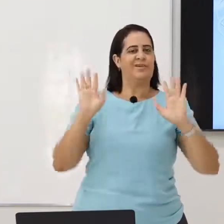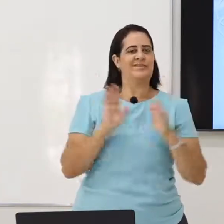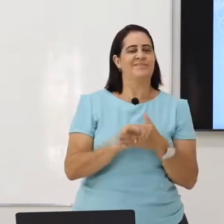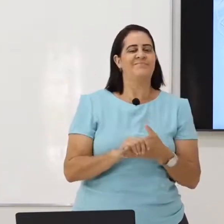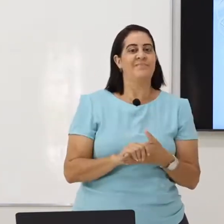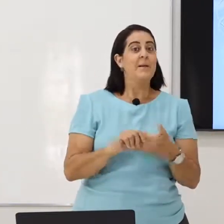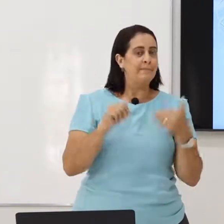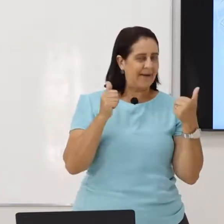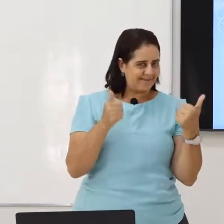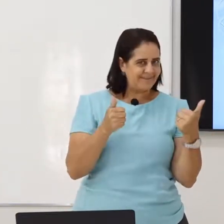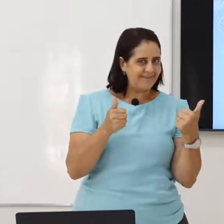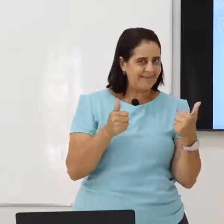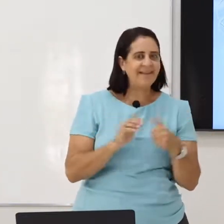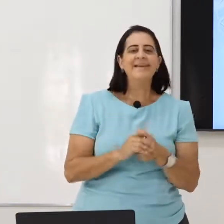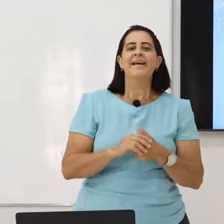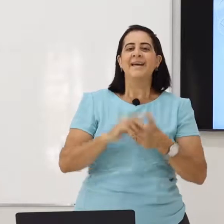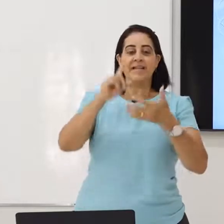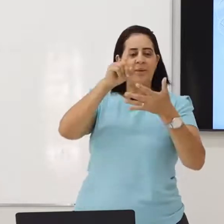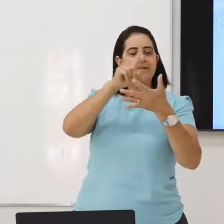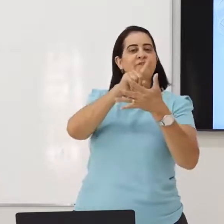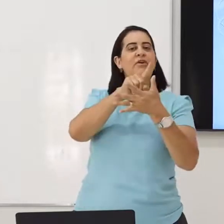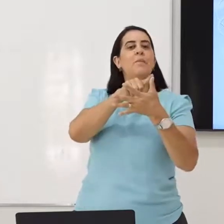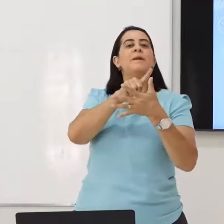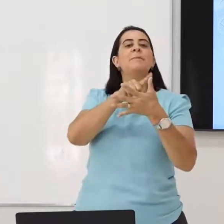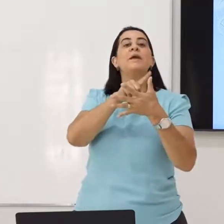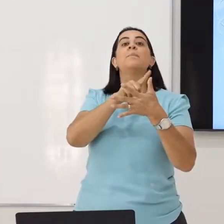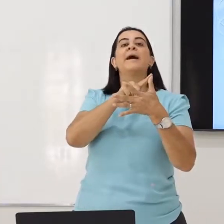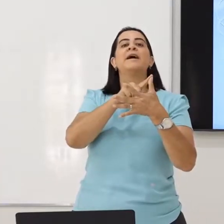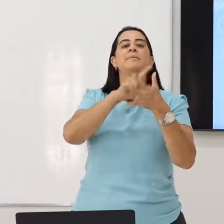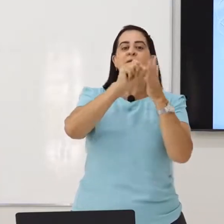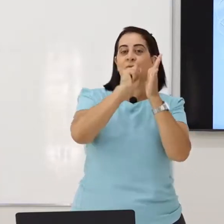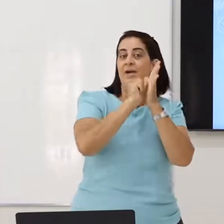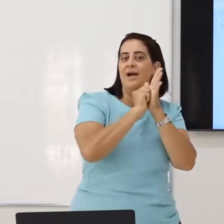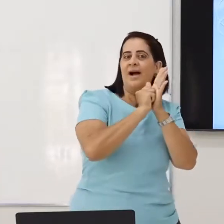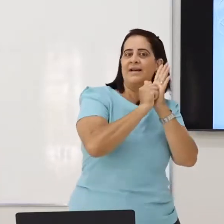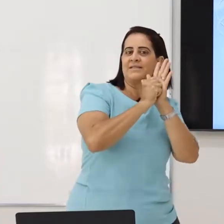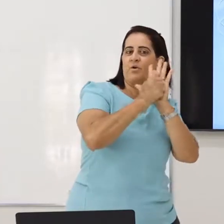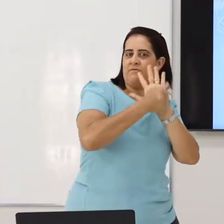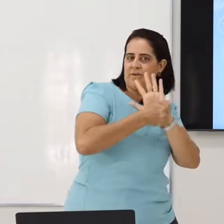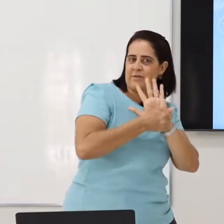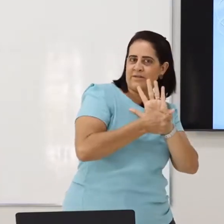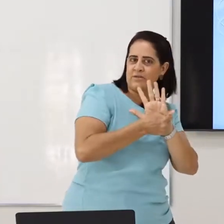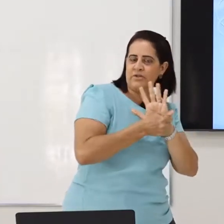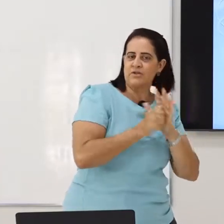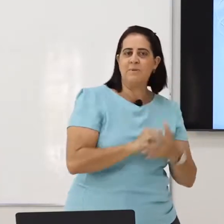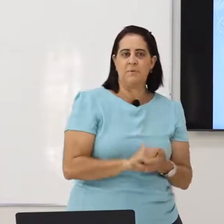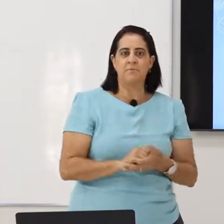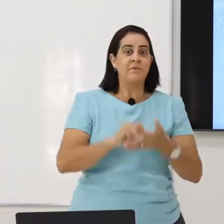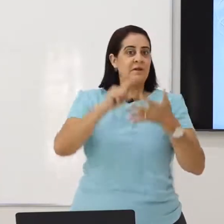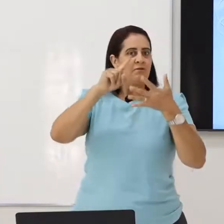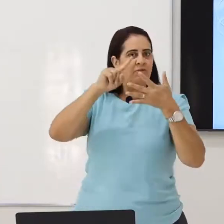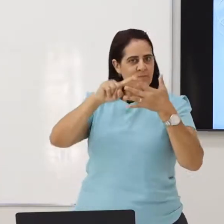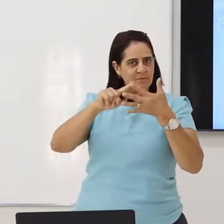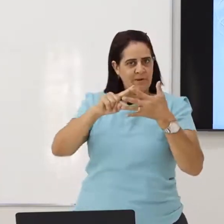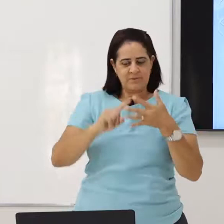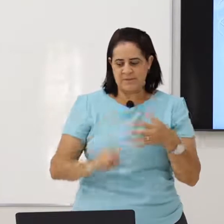outras. Bacana, né? Então, esse foi o primeiro parâmetro, as configurações de mão. Vamos para o